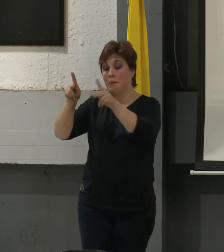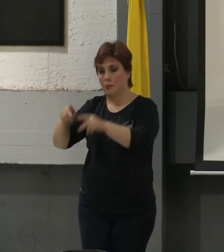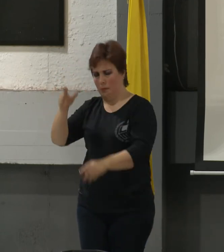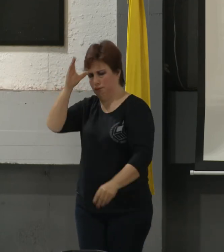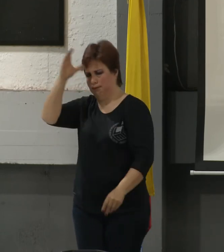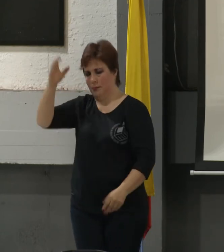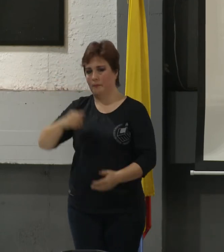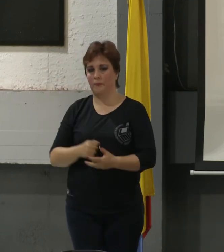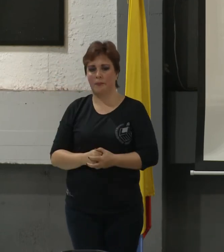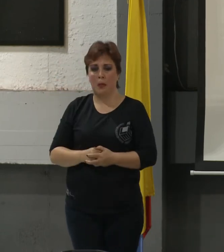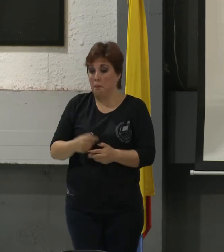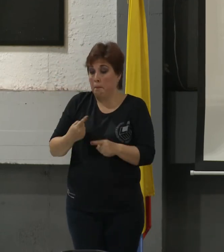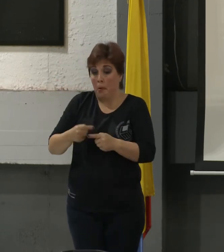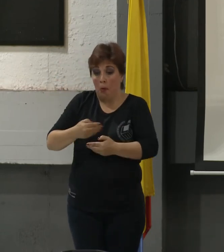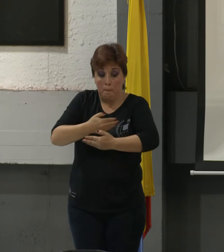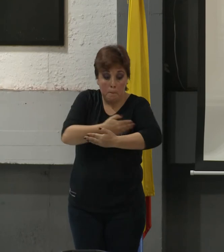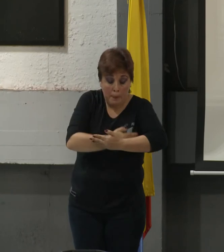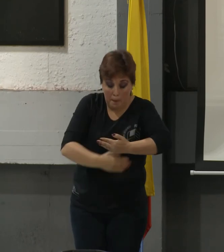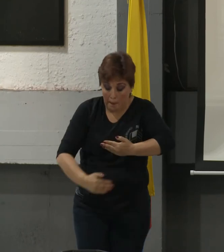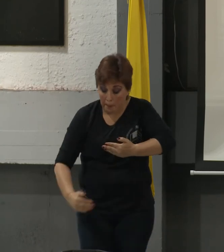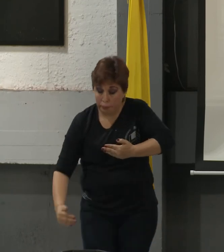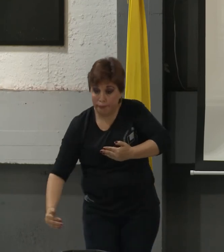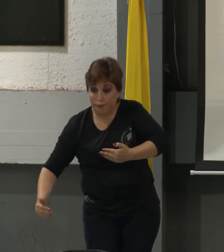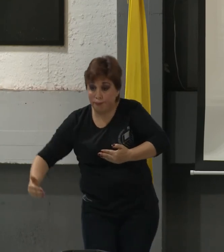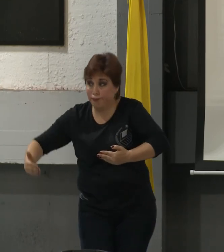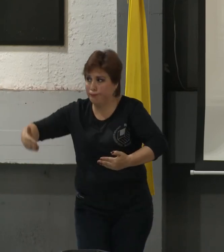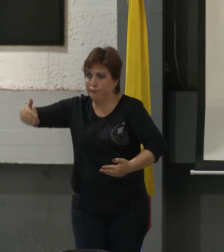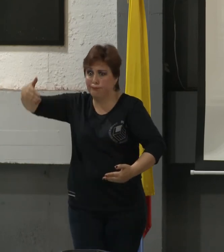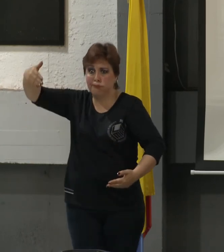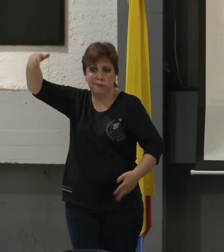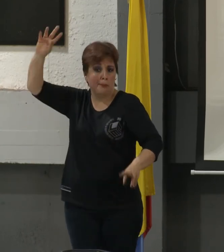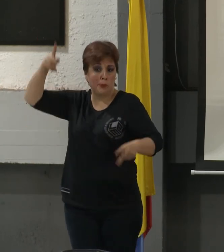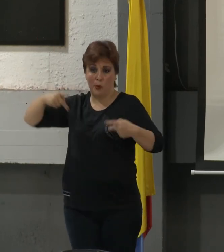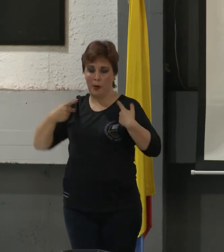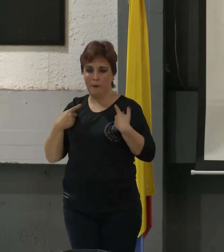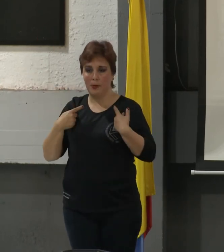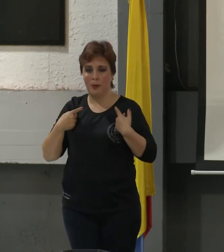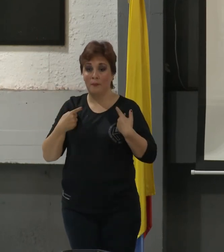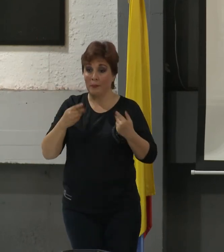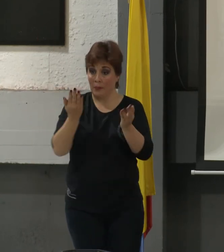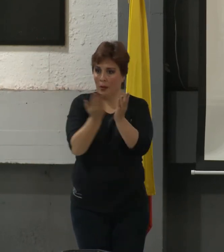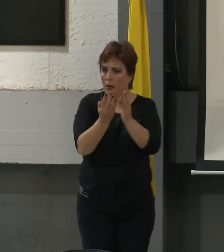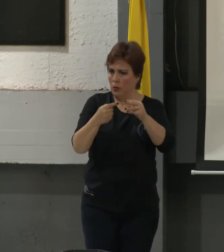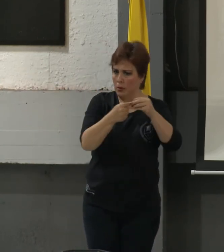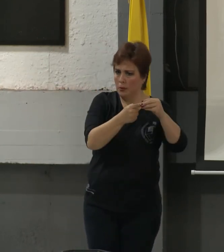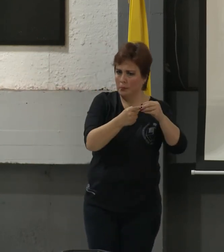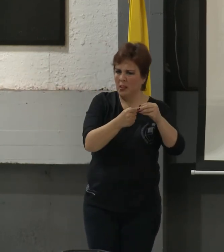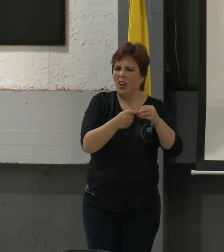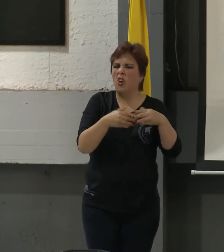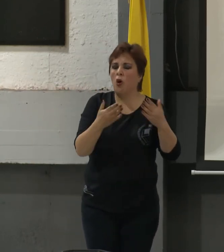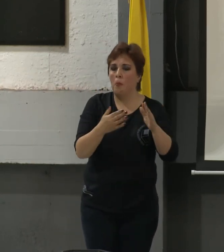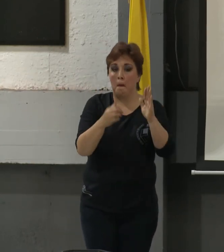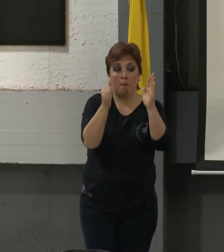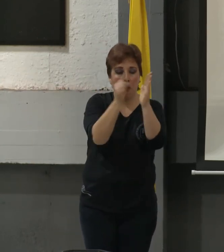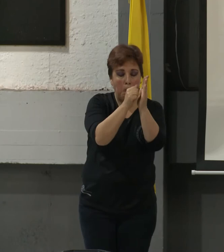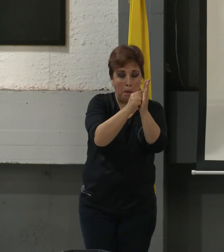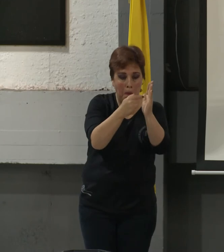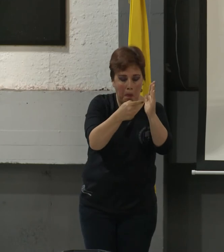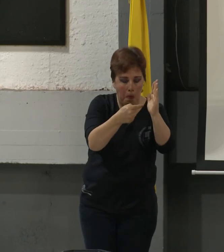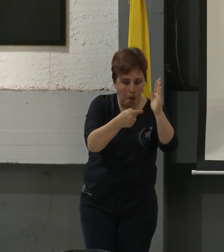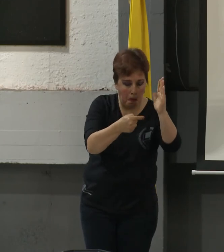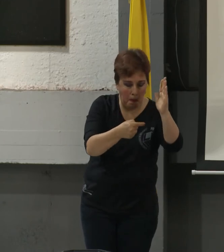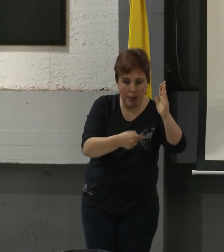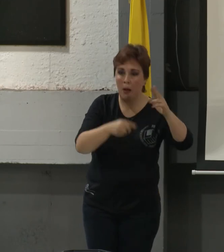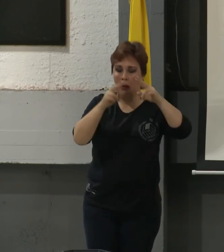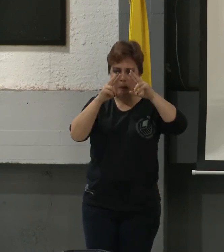esta perspectiva se concreta en asignaturas prácticas pedagógicas proyectos de investigación que involucran diferentes grupos